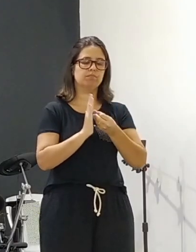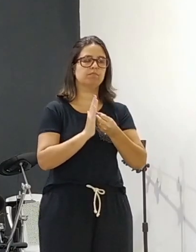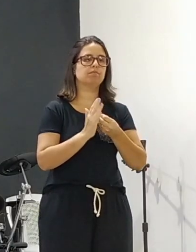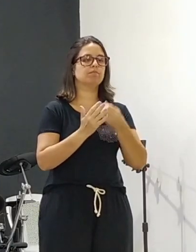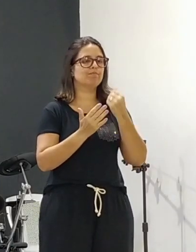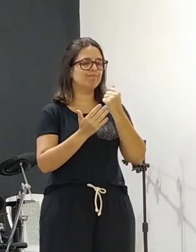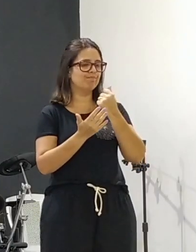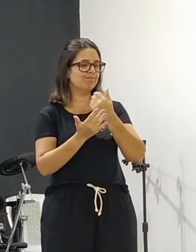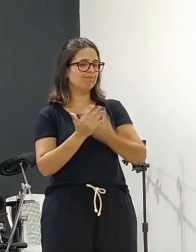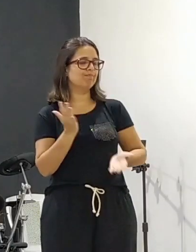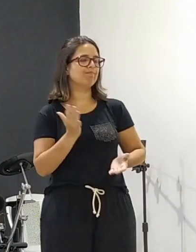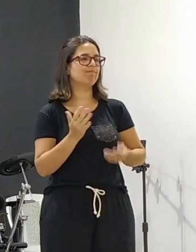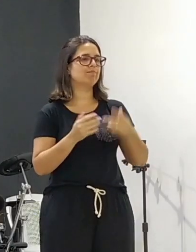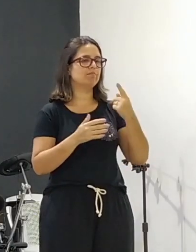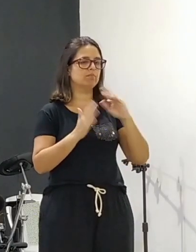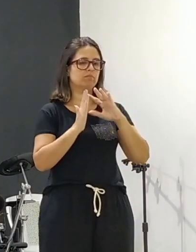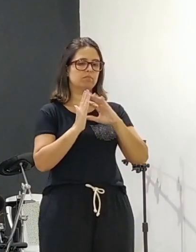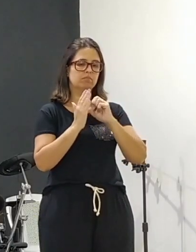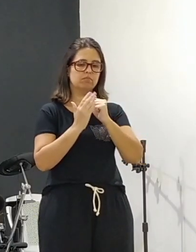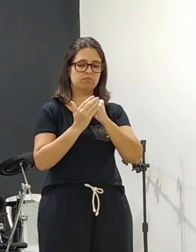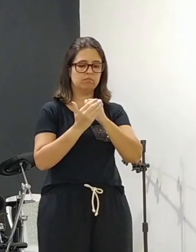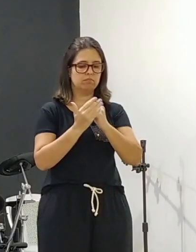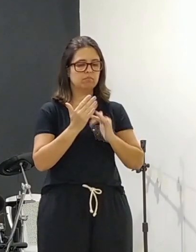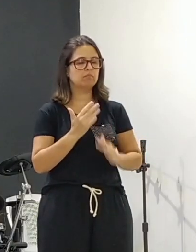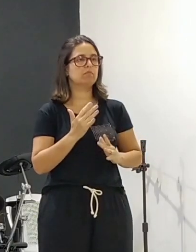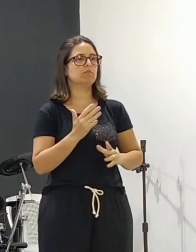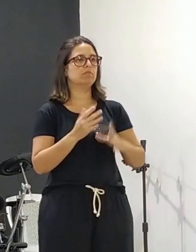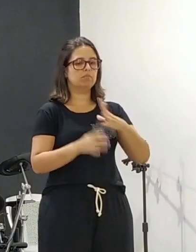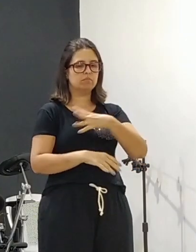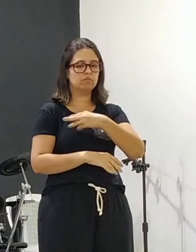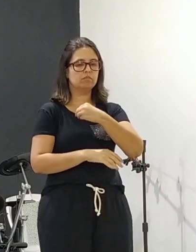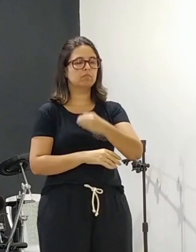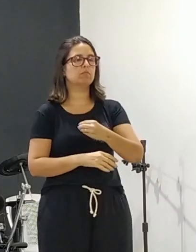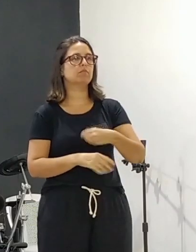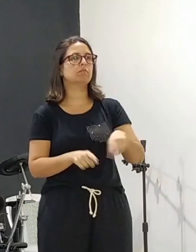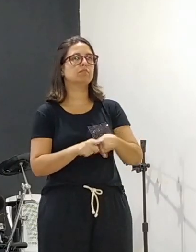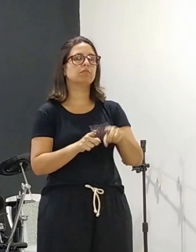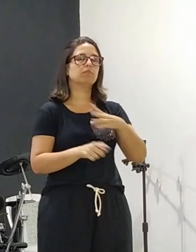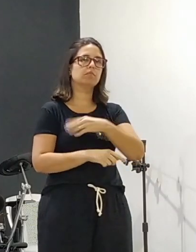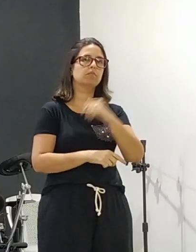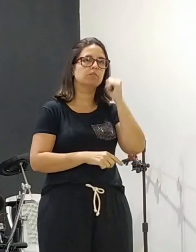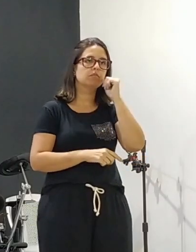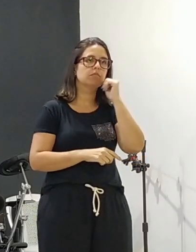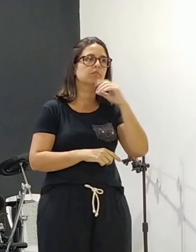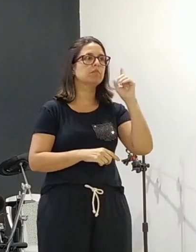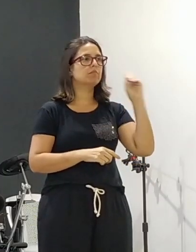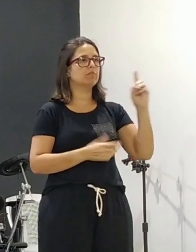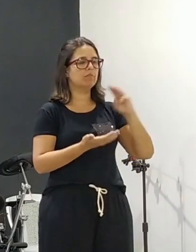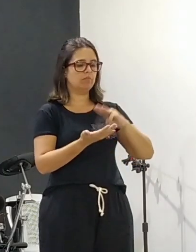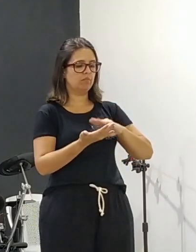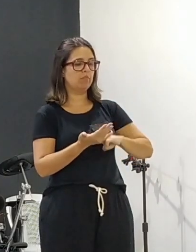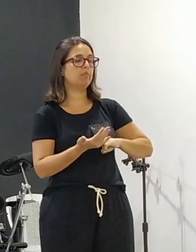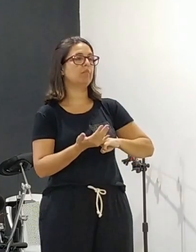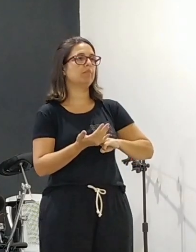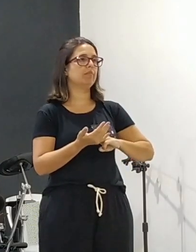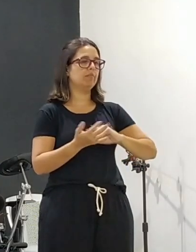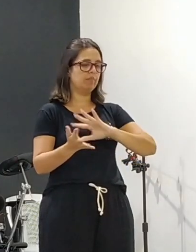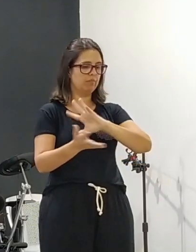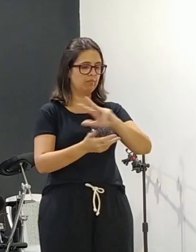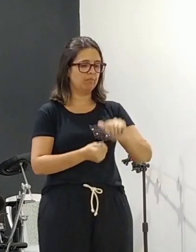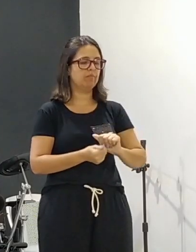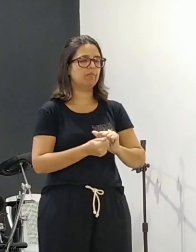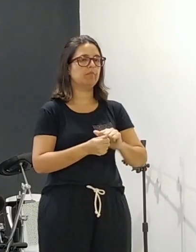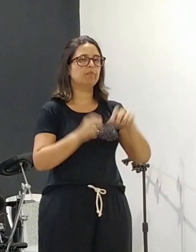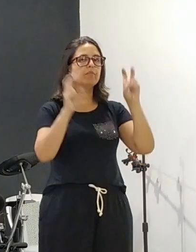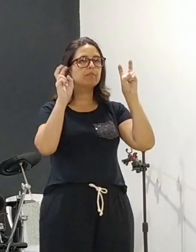sua característica de filhos e filhas de Deus, de membros da família de Deus aqui nessa terra. Então, esse é